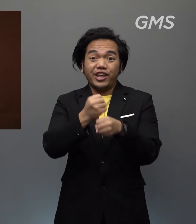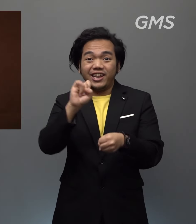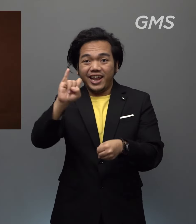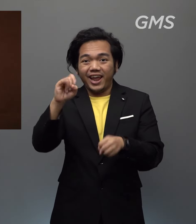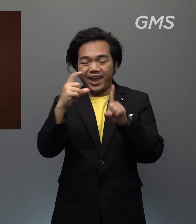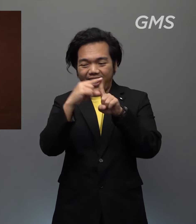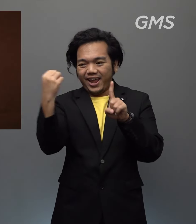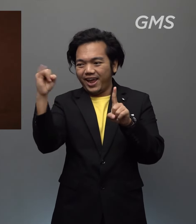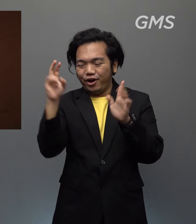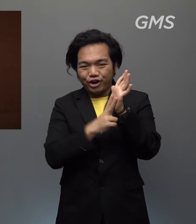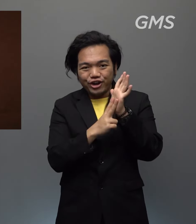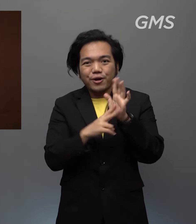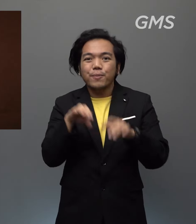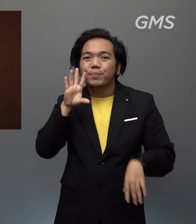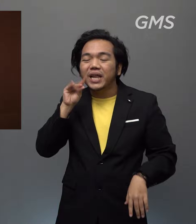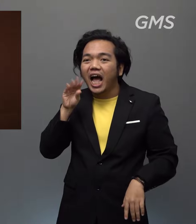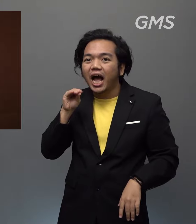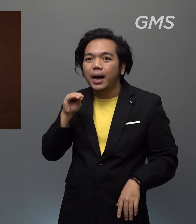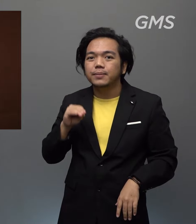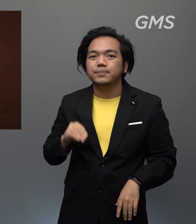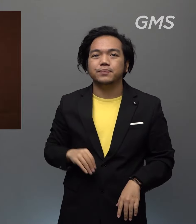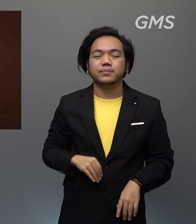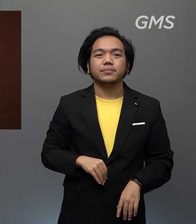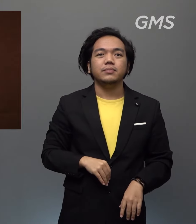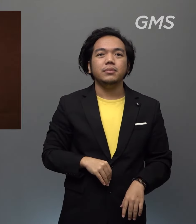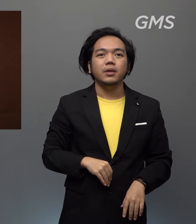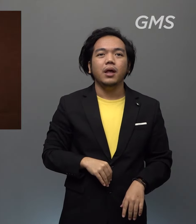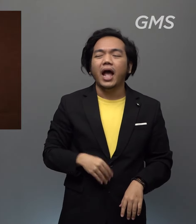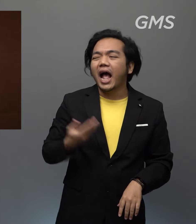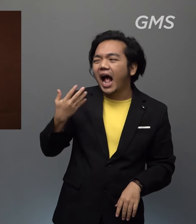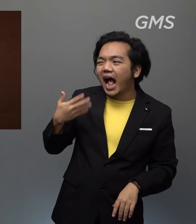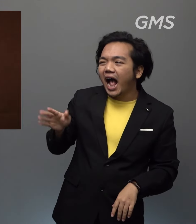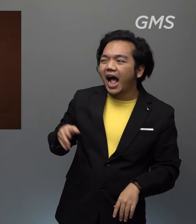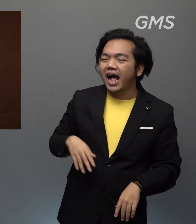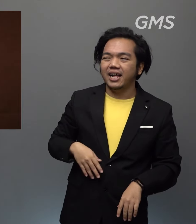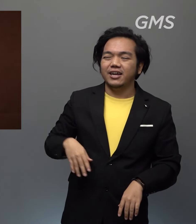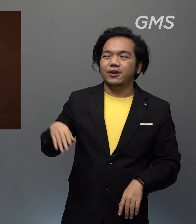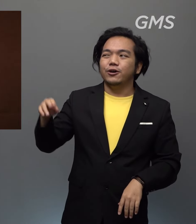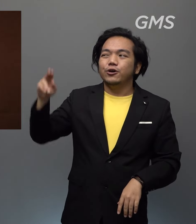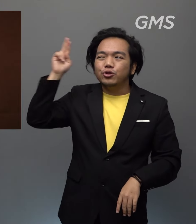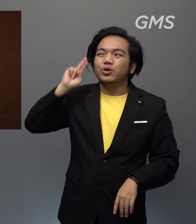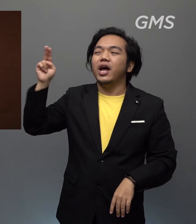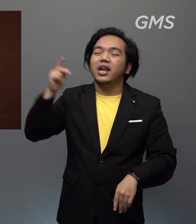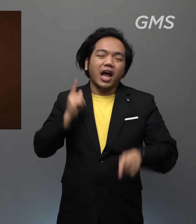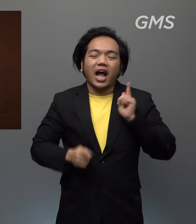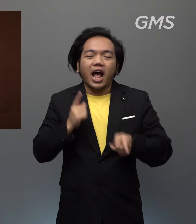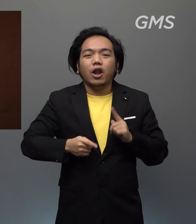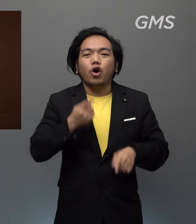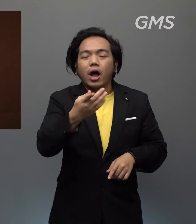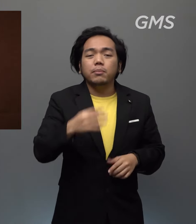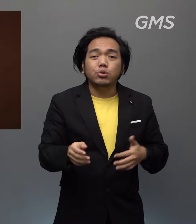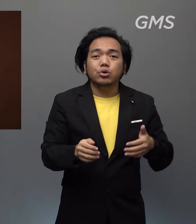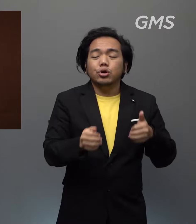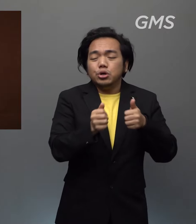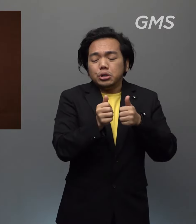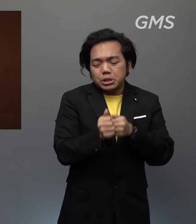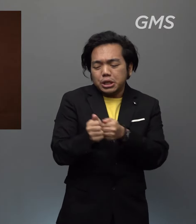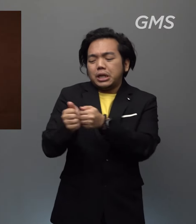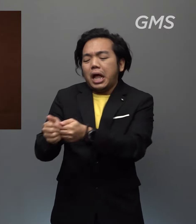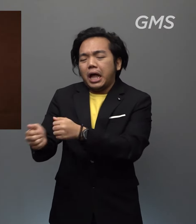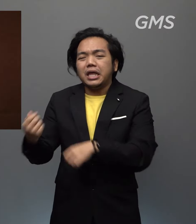Gideon bereaksi. Ayat yang ke-13. Jawab Gideon kepadanya, ah Tuanku, jika Tuhan menyertai kami, mengapa semuanya ini menimpa kami?